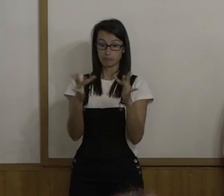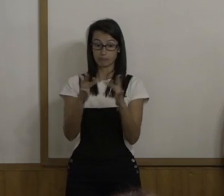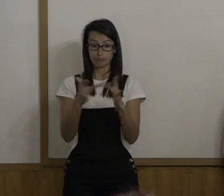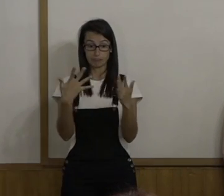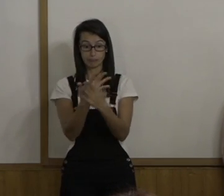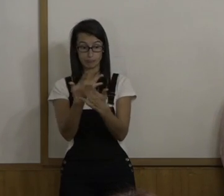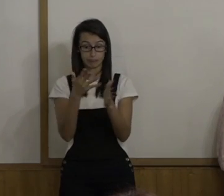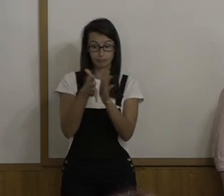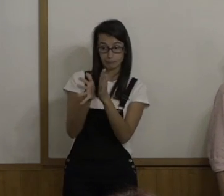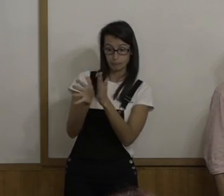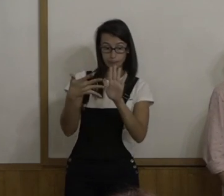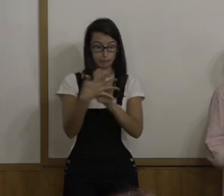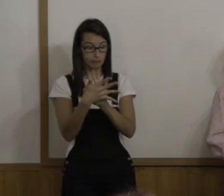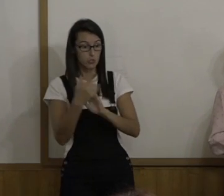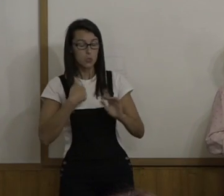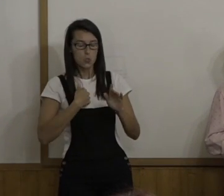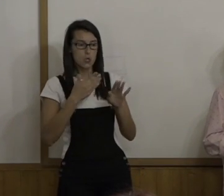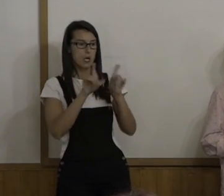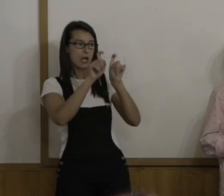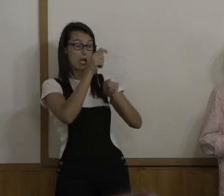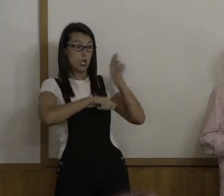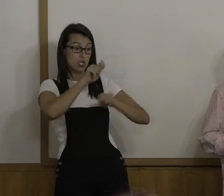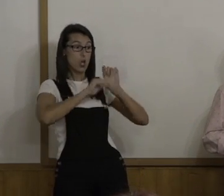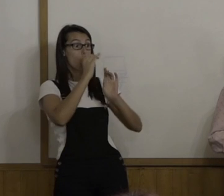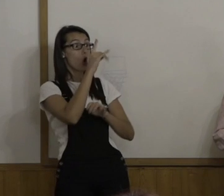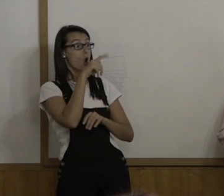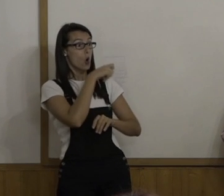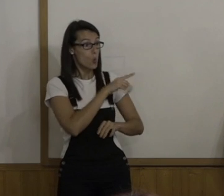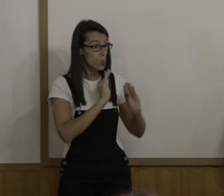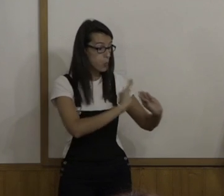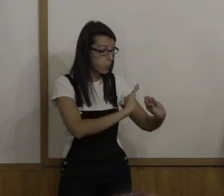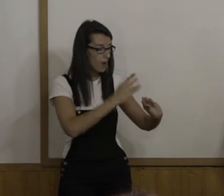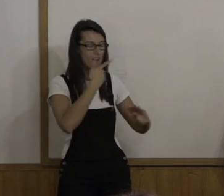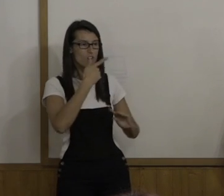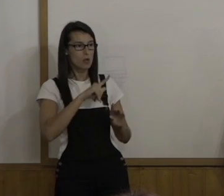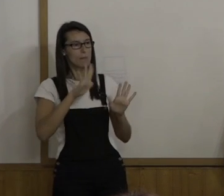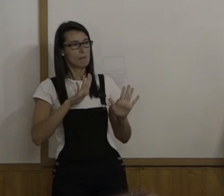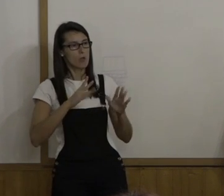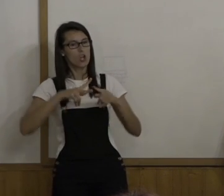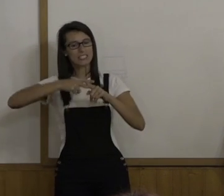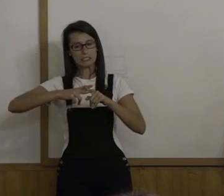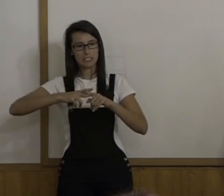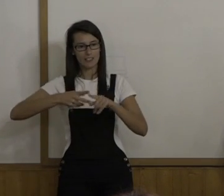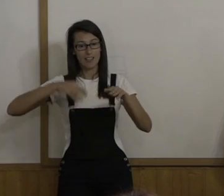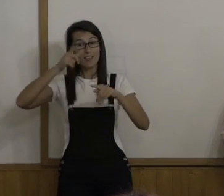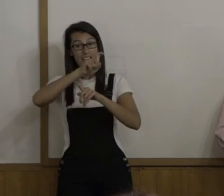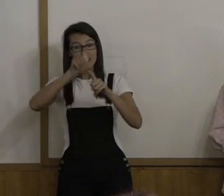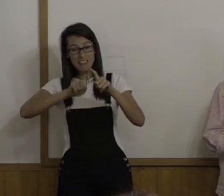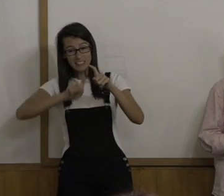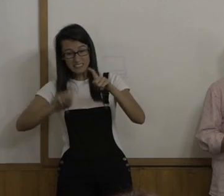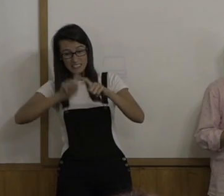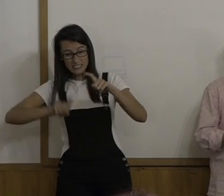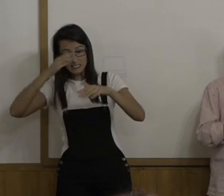ya todavía no conocía yo a Talentum Youth, en algunos talleres de impresión 3D, donde llevando gente mayor